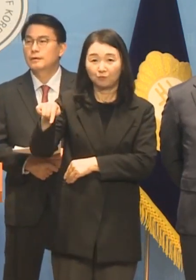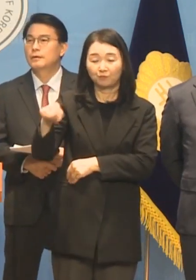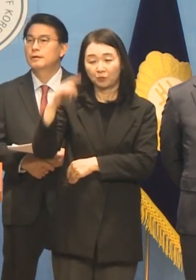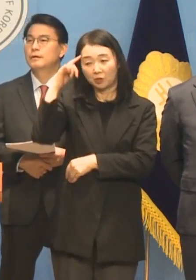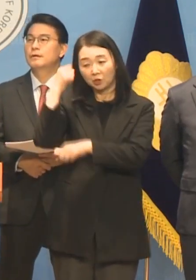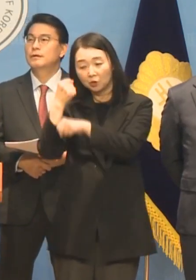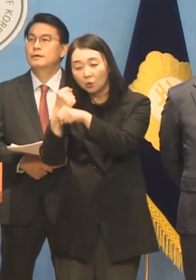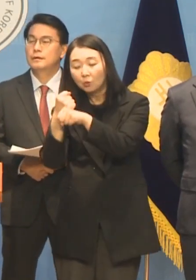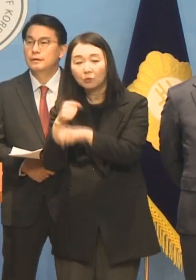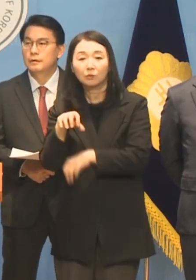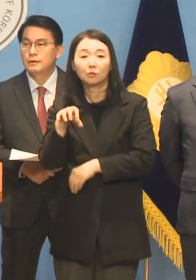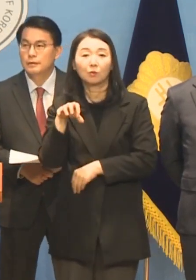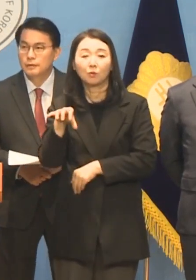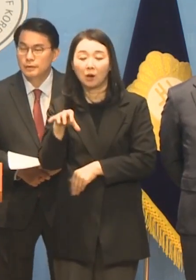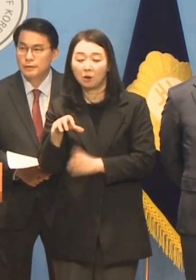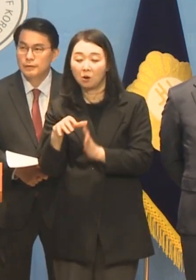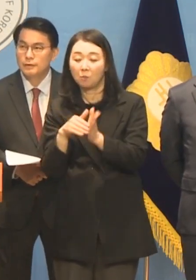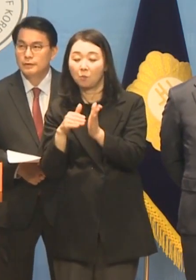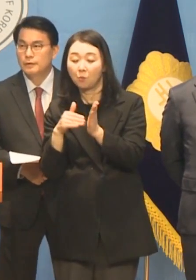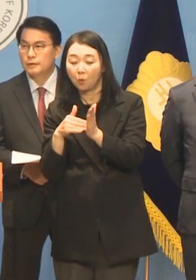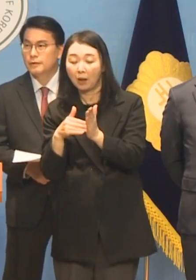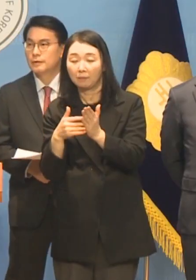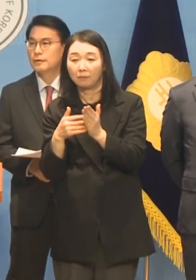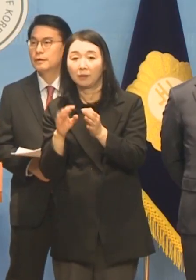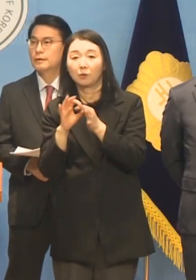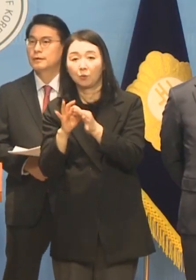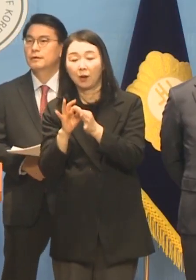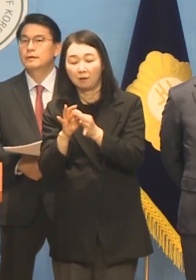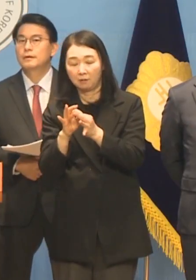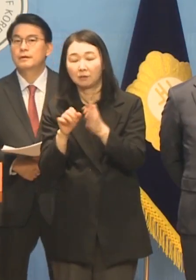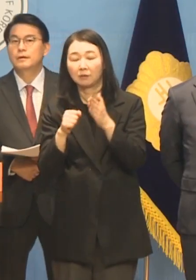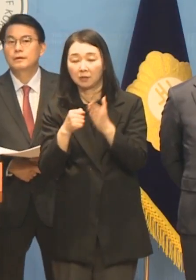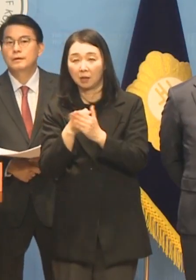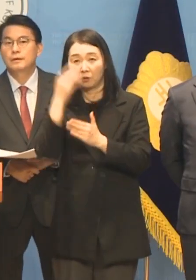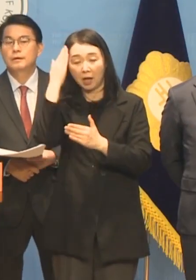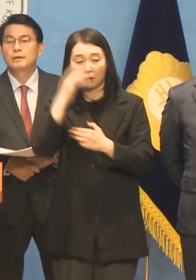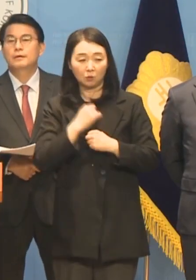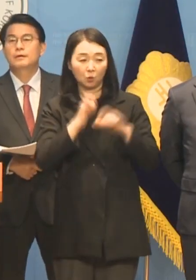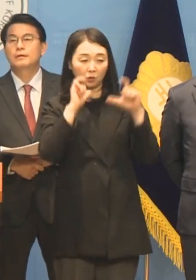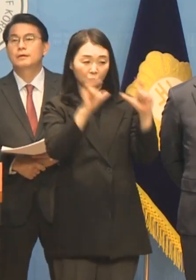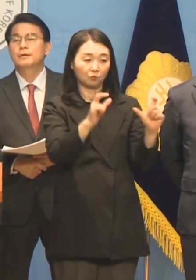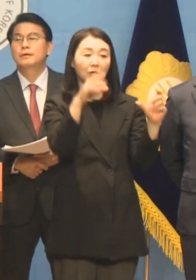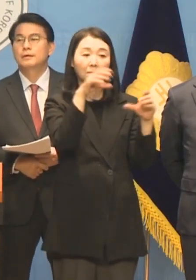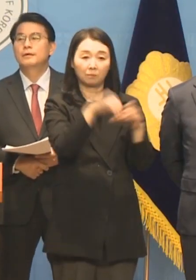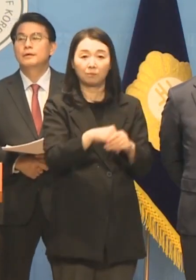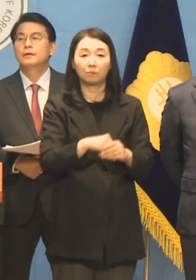산하연구소에 대한 보안 관련 문제가 이유인 것으로 파악이 되었다고 합니다.